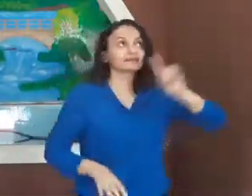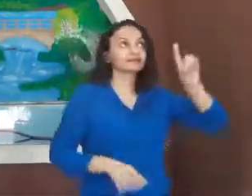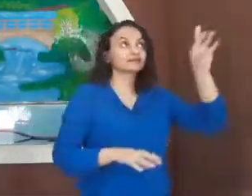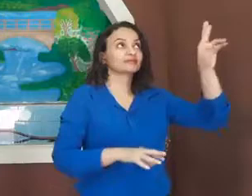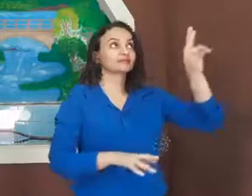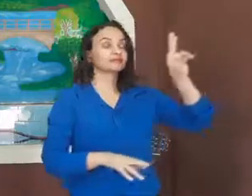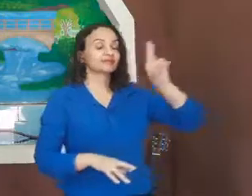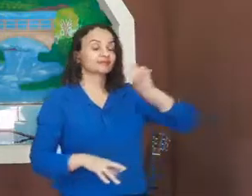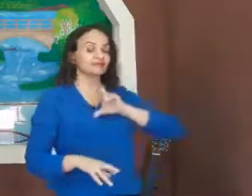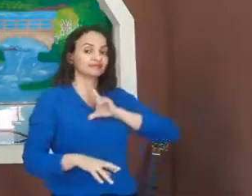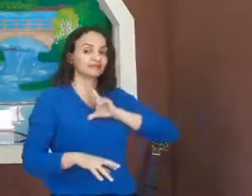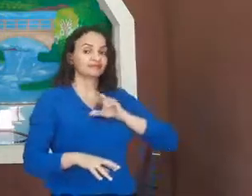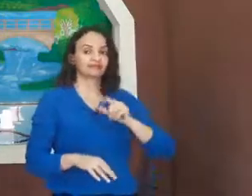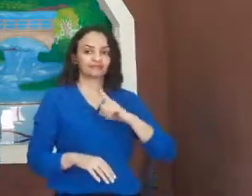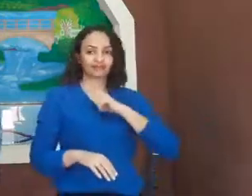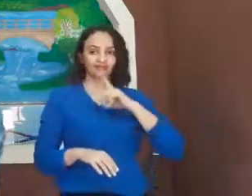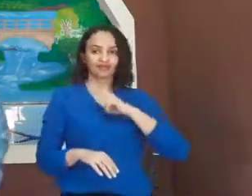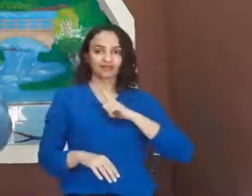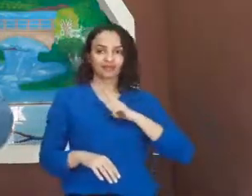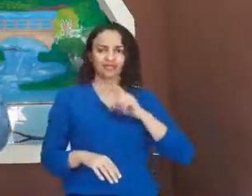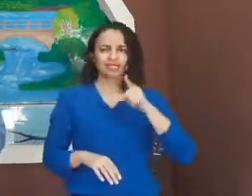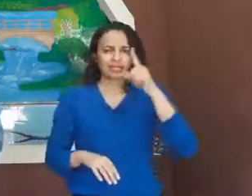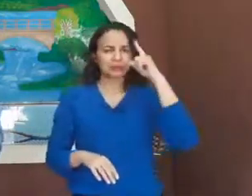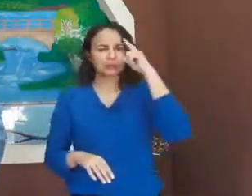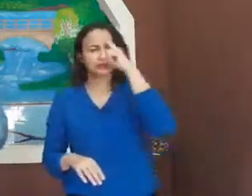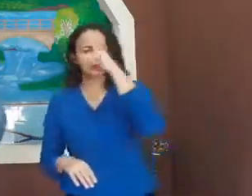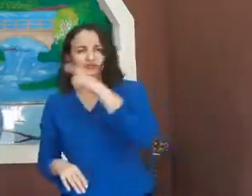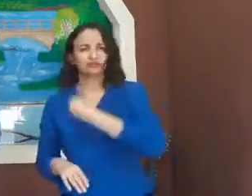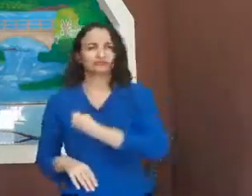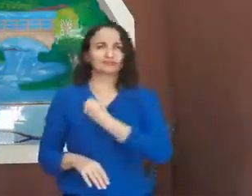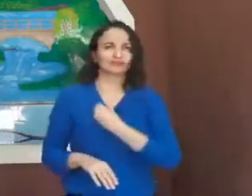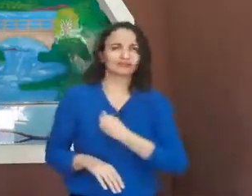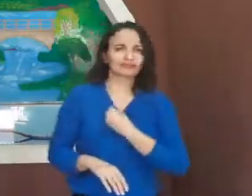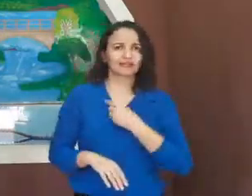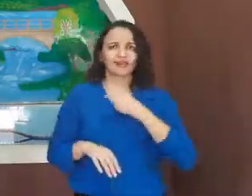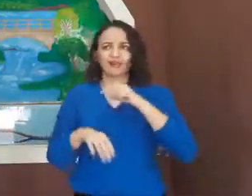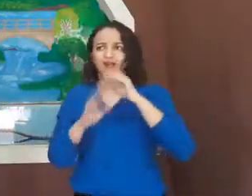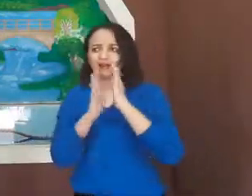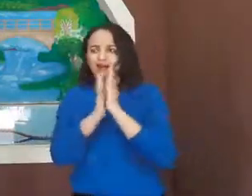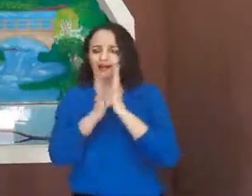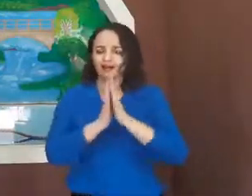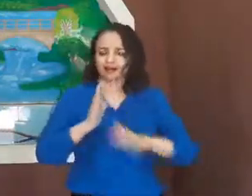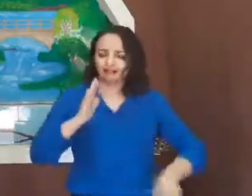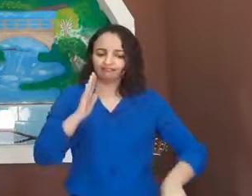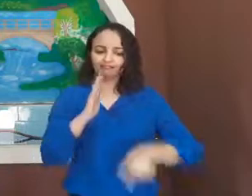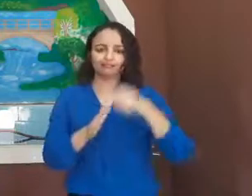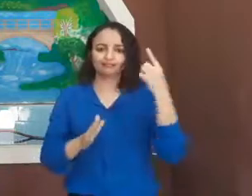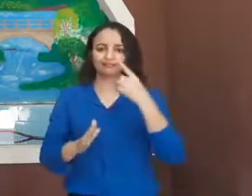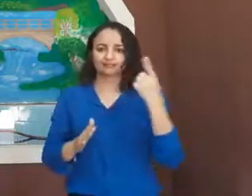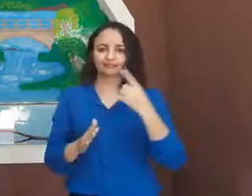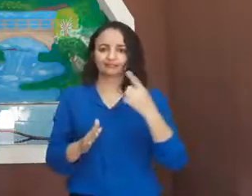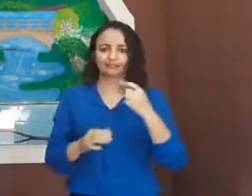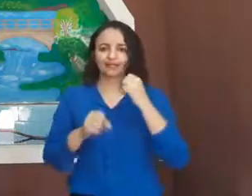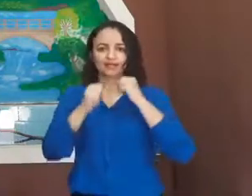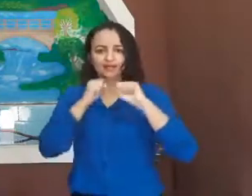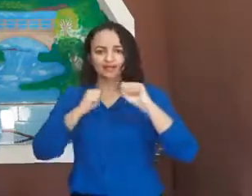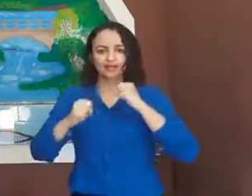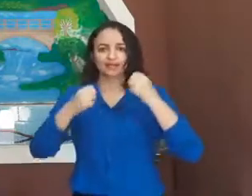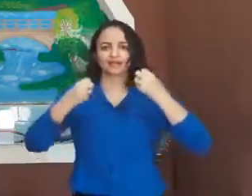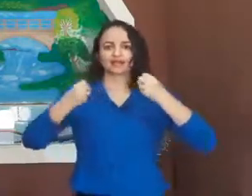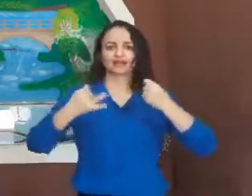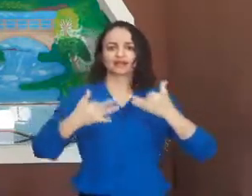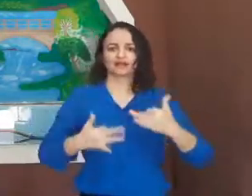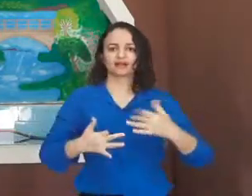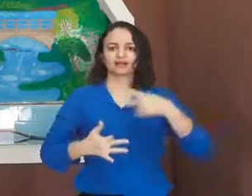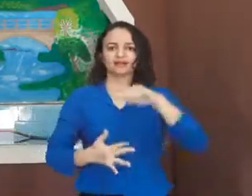Ao enfrentarmos dificuldade, a oração deve ser o primeiro lugar que procuramos. O salmista diz em 2 momentos que a